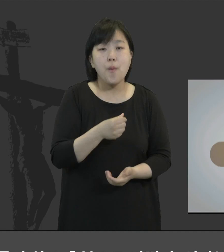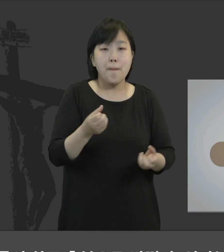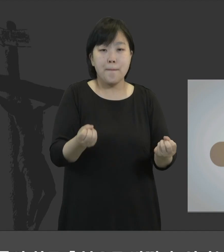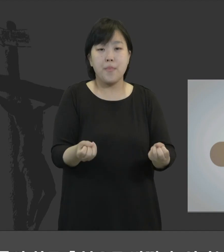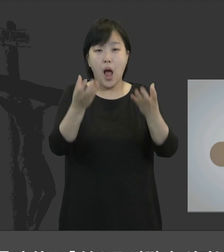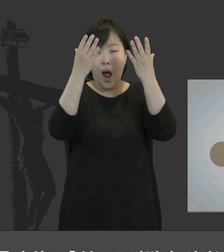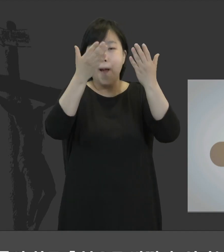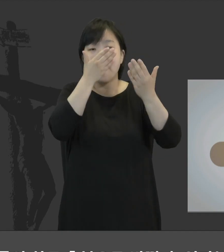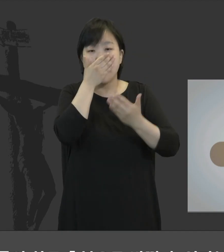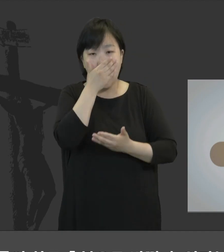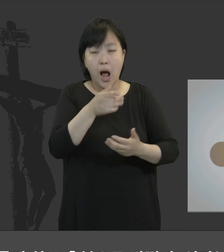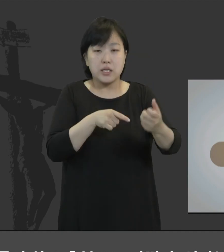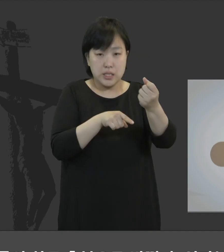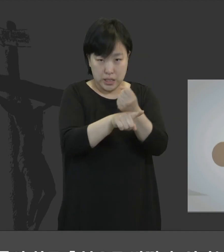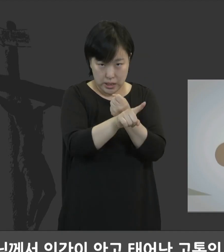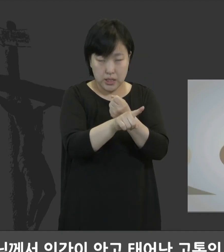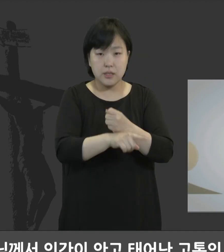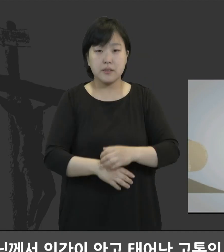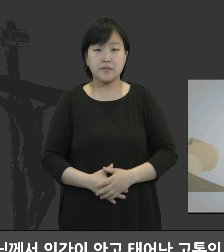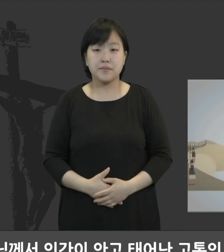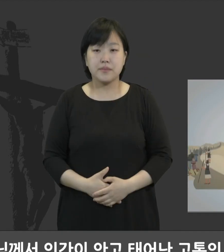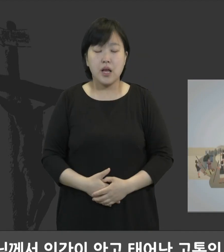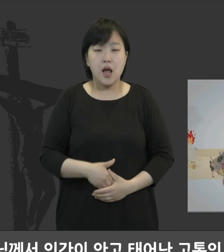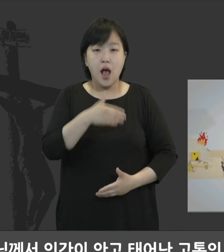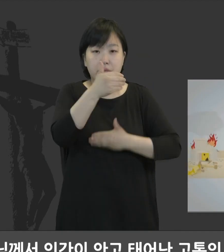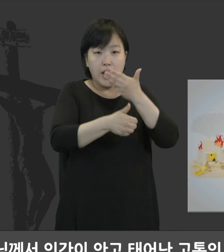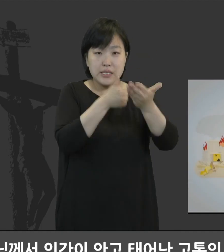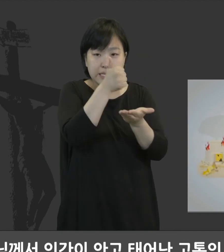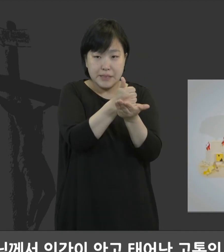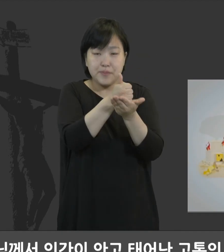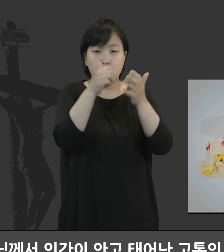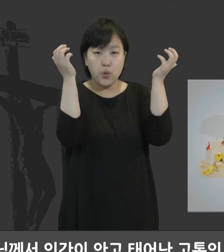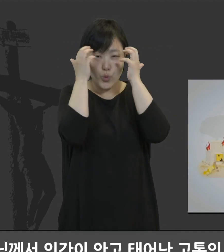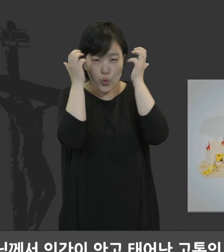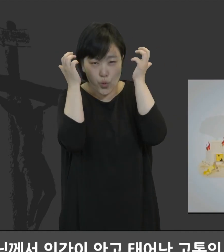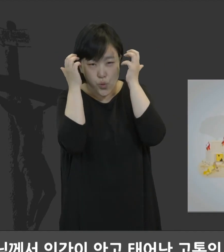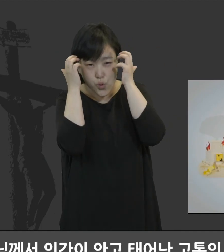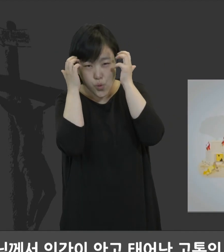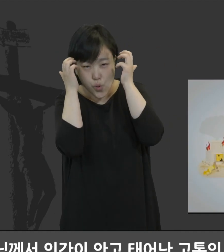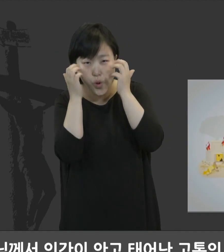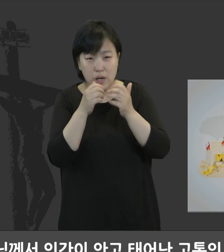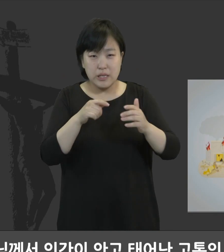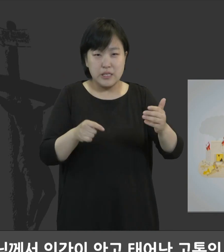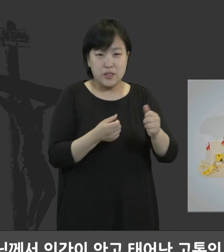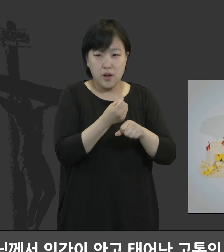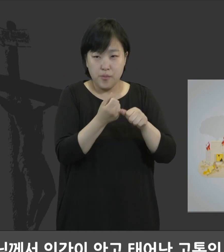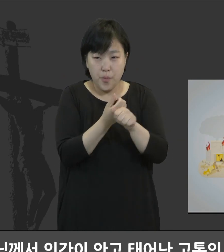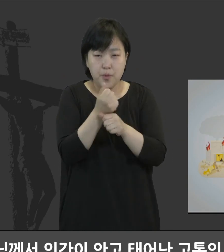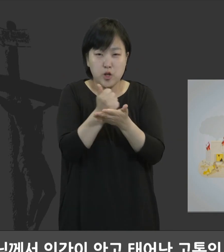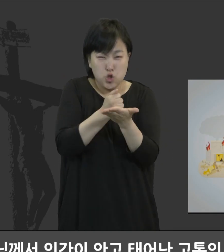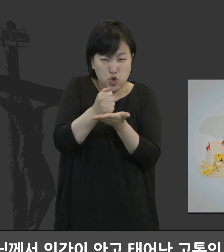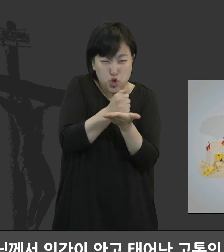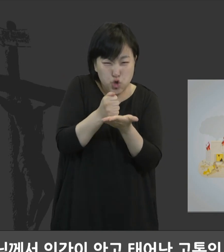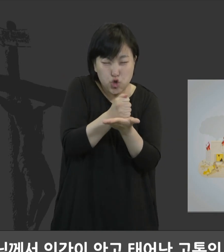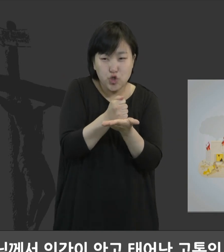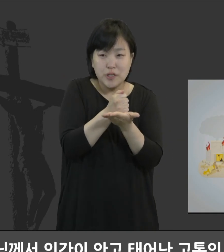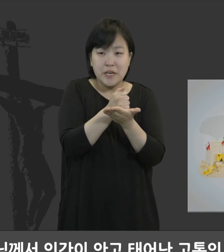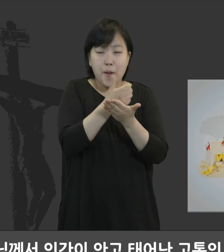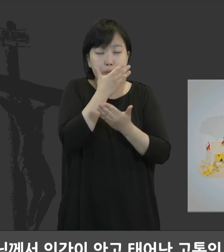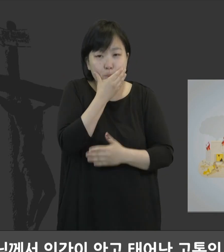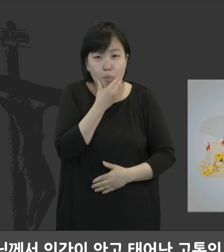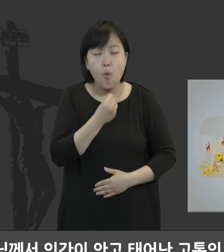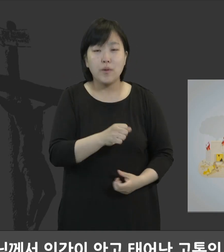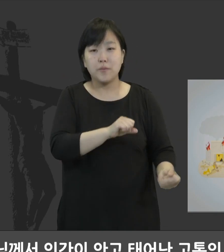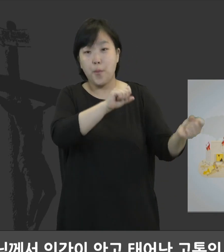의미였기 때문입니다. 하나님께서 인간이 안고 태어난 고통의 운명을 바꿀 능력과 뜻을 가지고